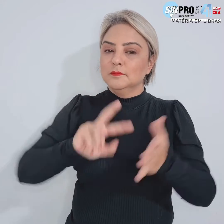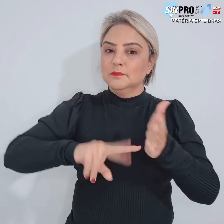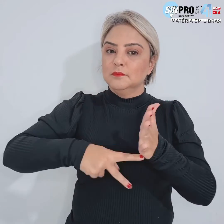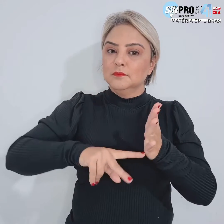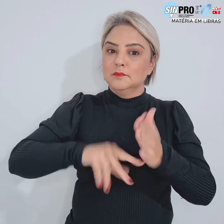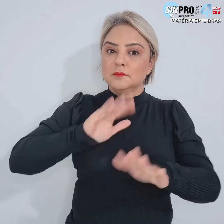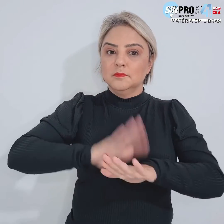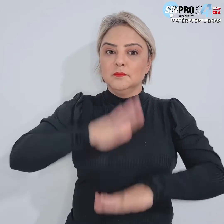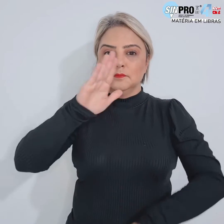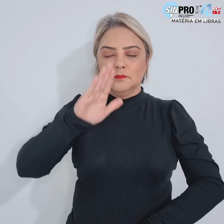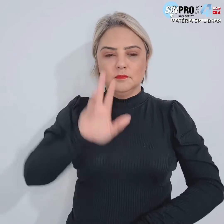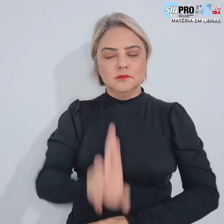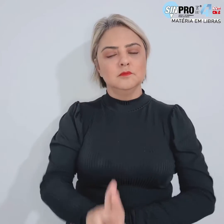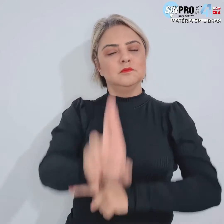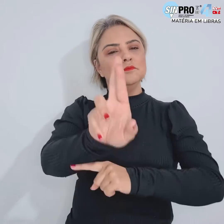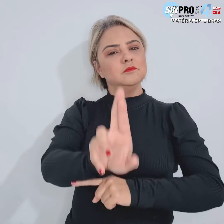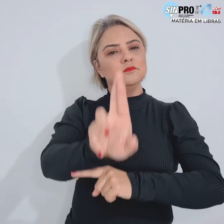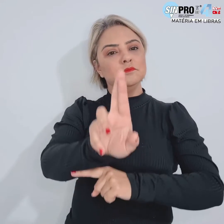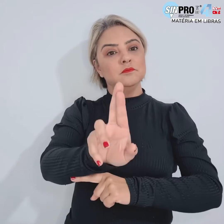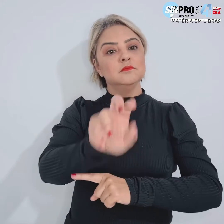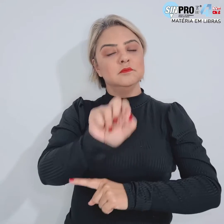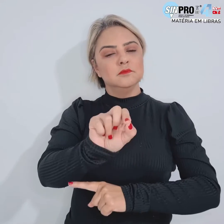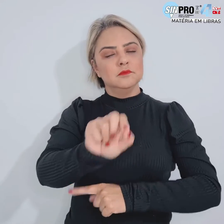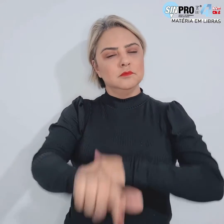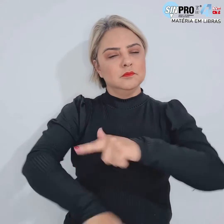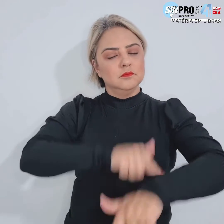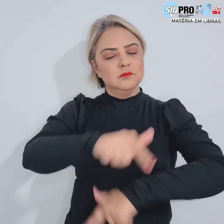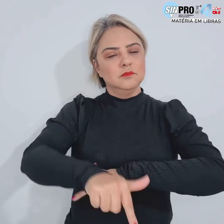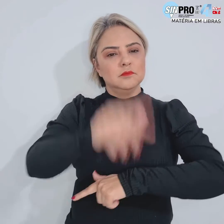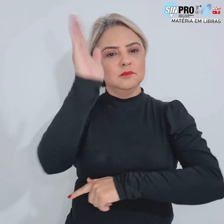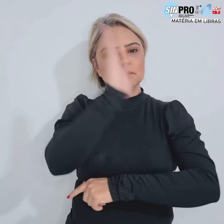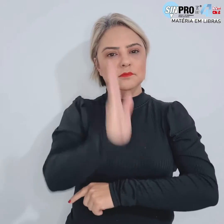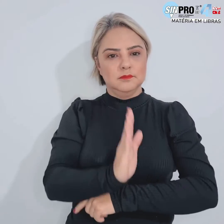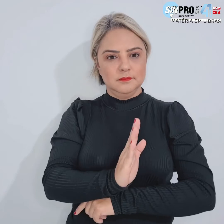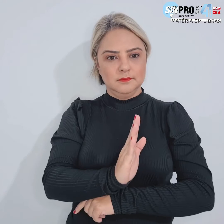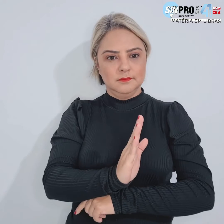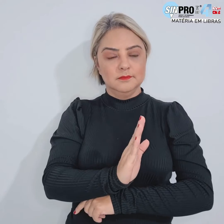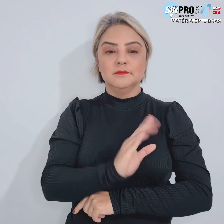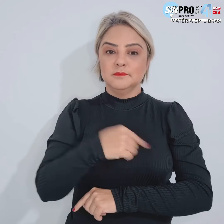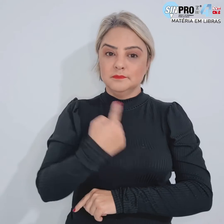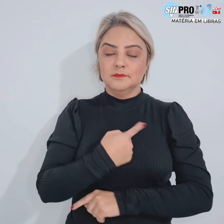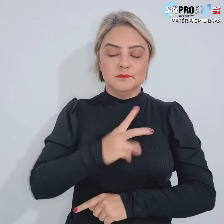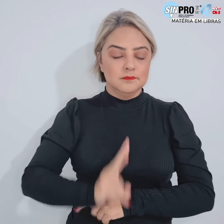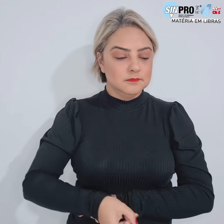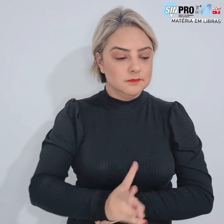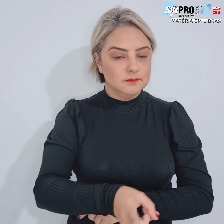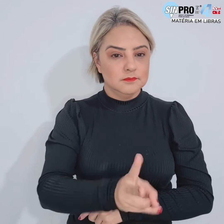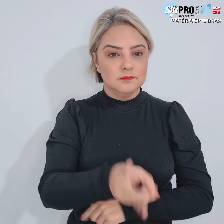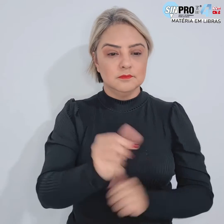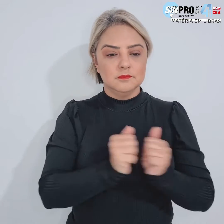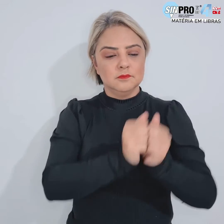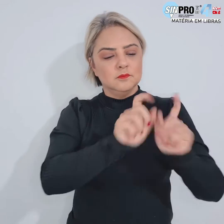mais representativos e atuantes do Brasil, estando sempre ao lado dos professores